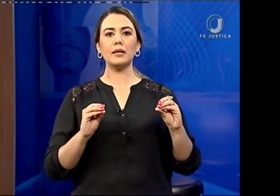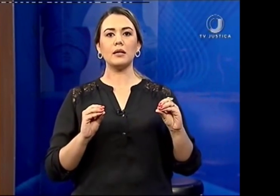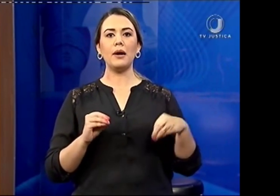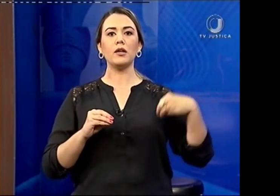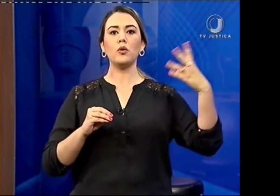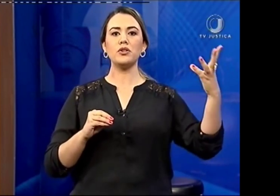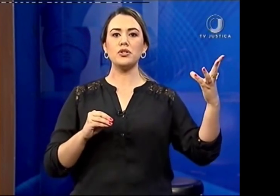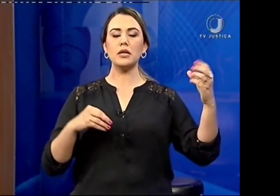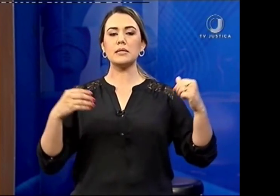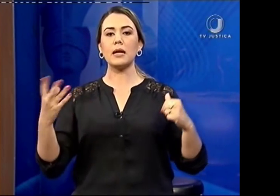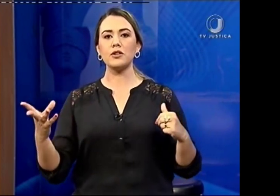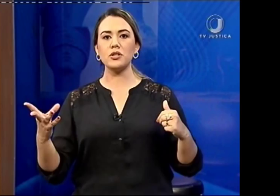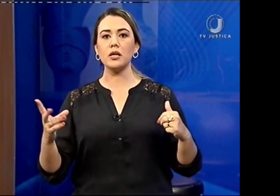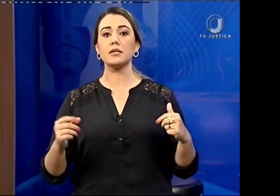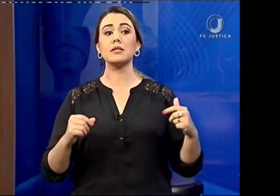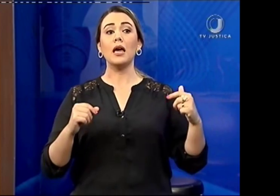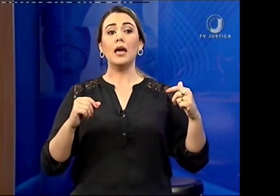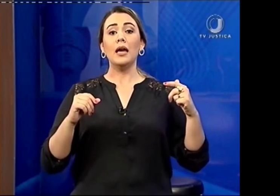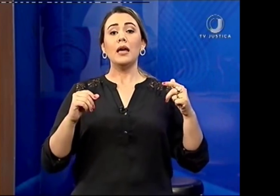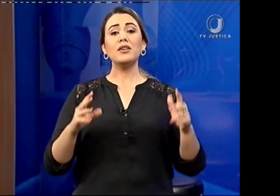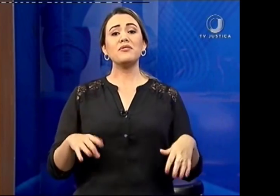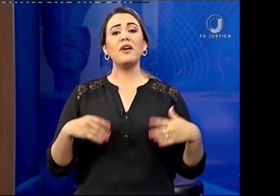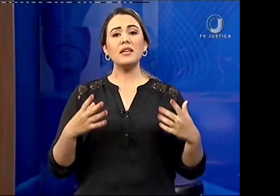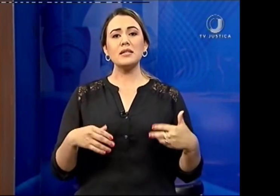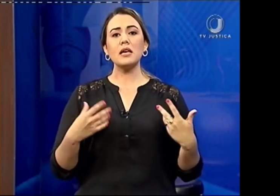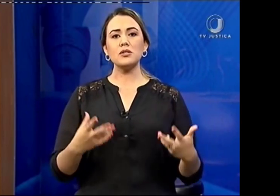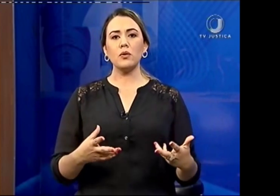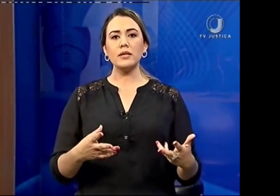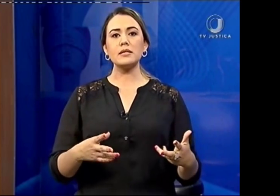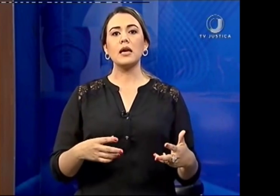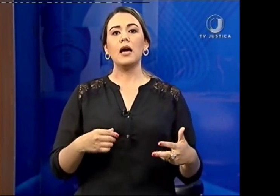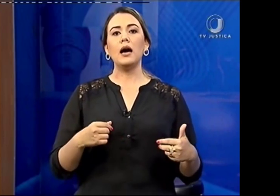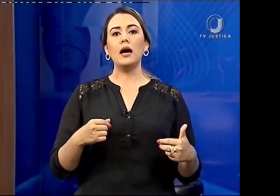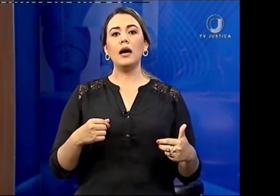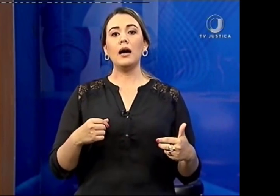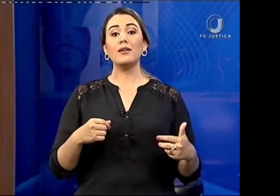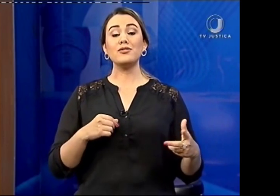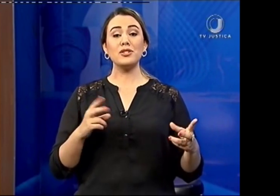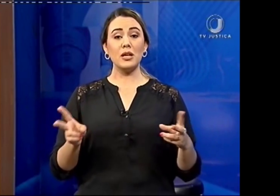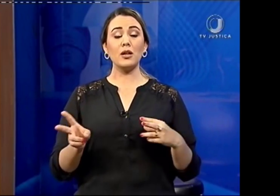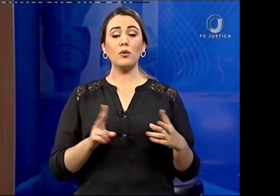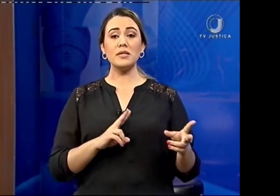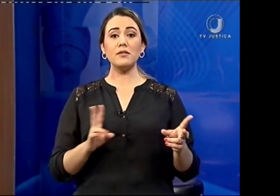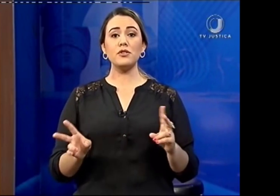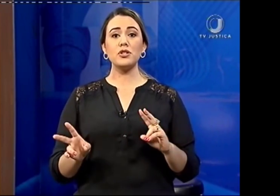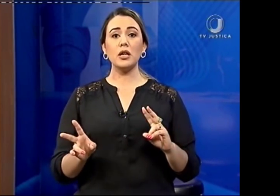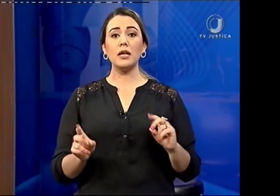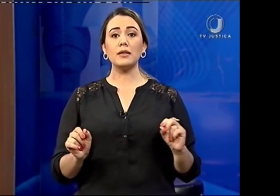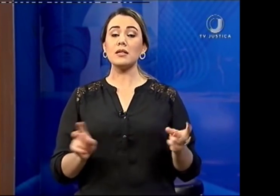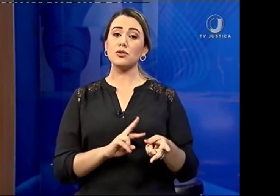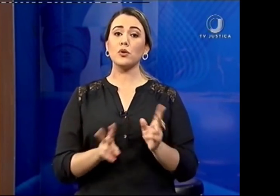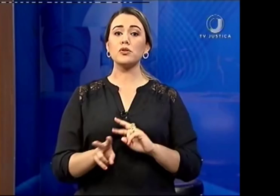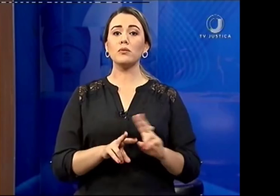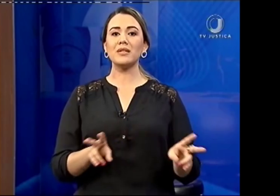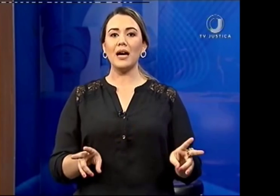que trabalha dois dias, três dias. E diversas ações, inclusive de decisões